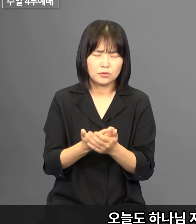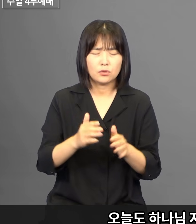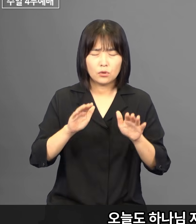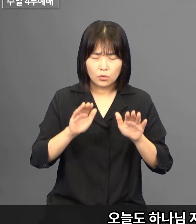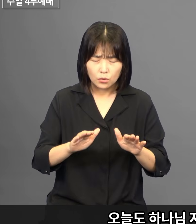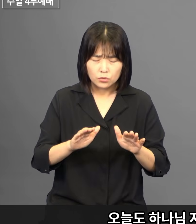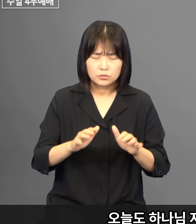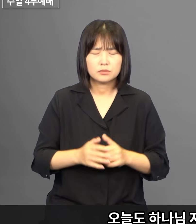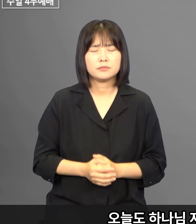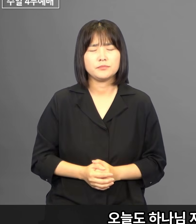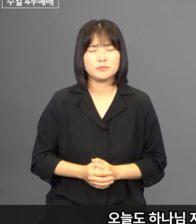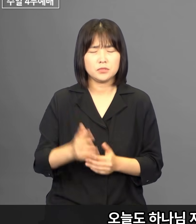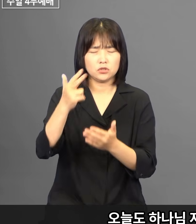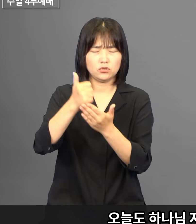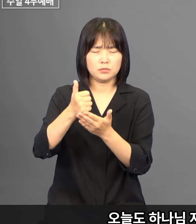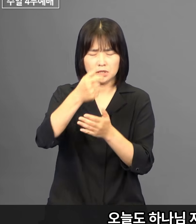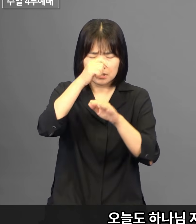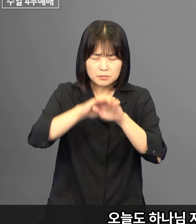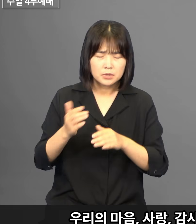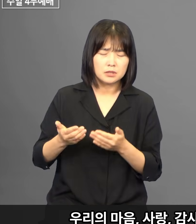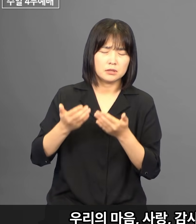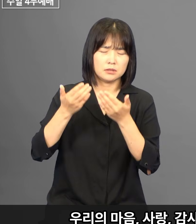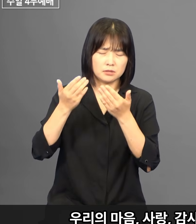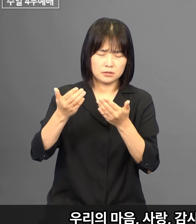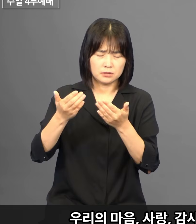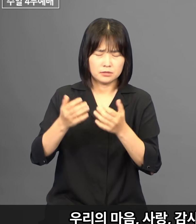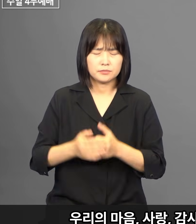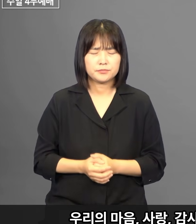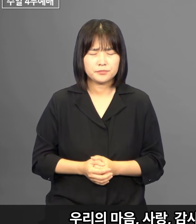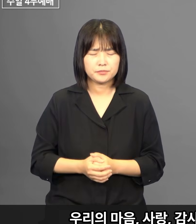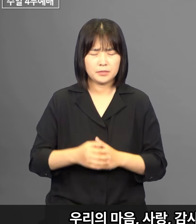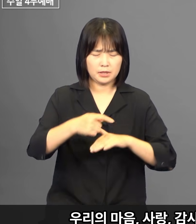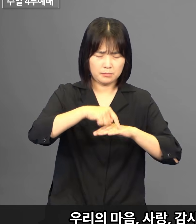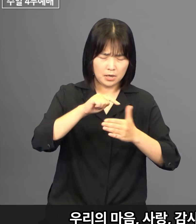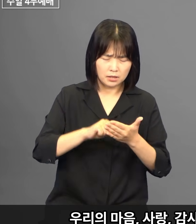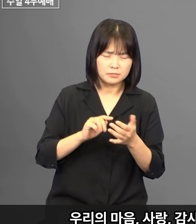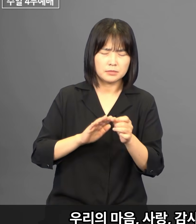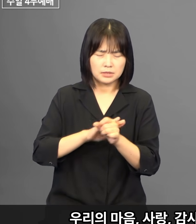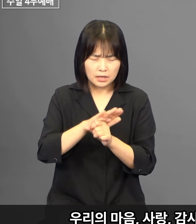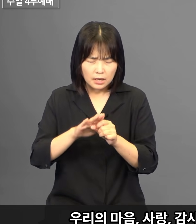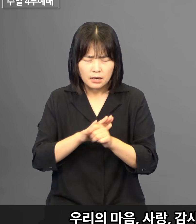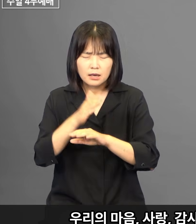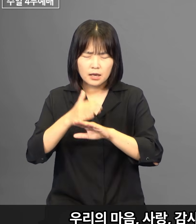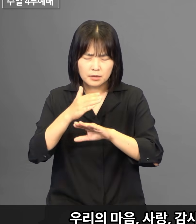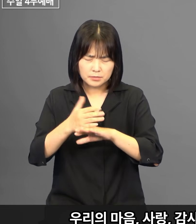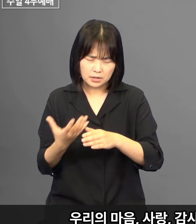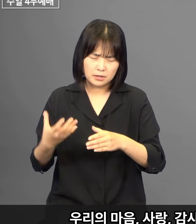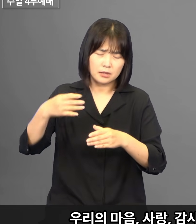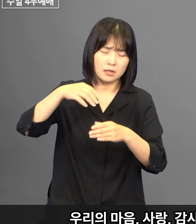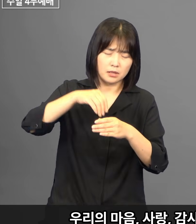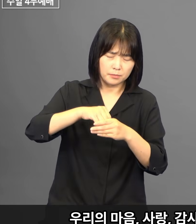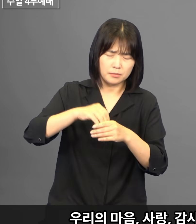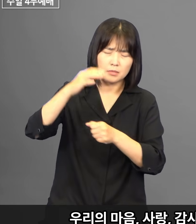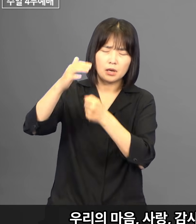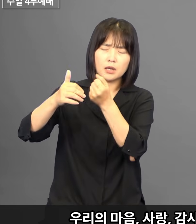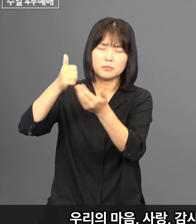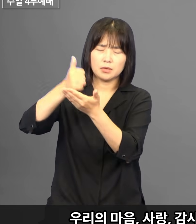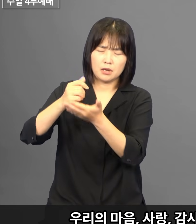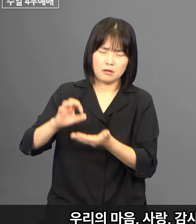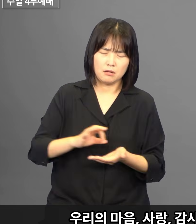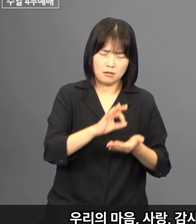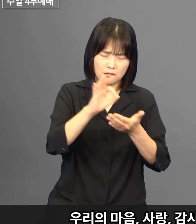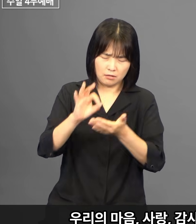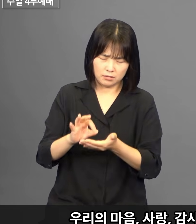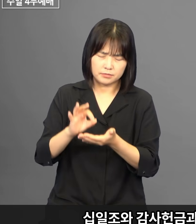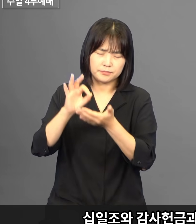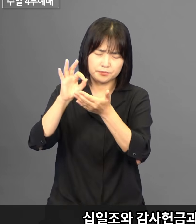하나님, 저희들이 주님께 예배하고 우리의 마음, 사랑, 감사를 담아 하나님께